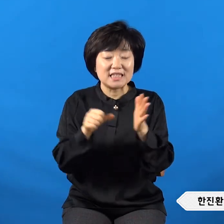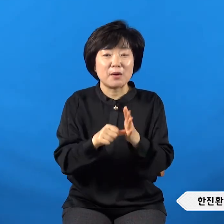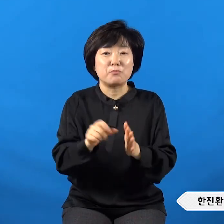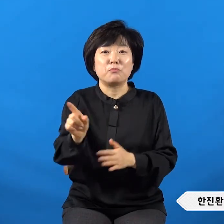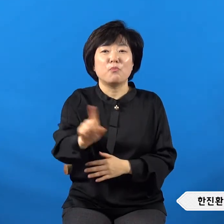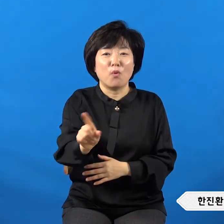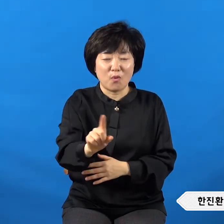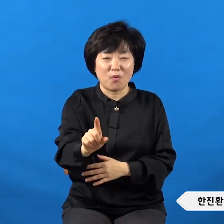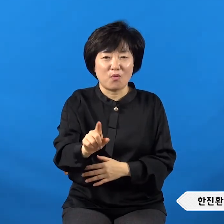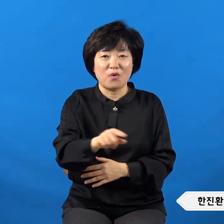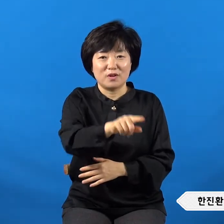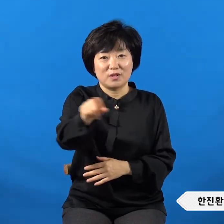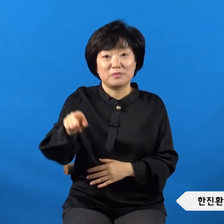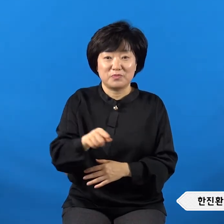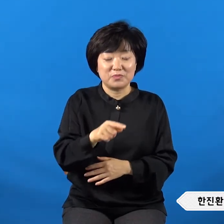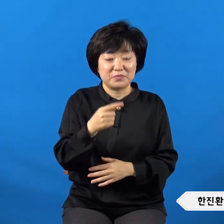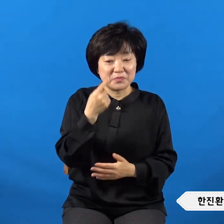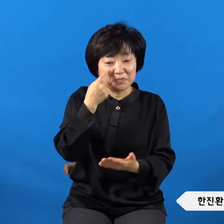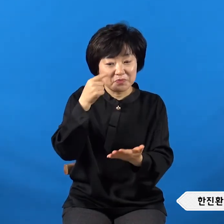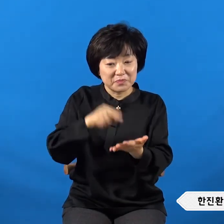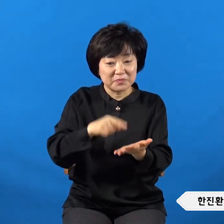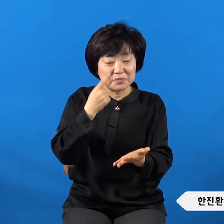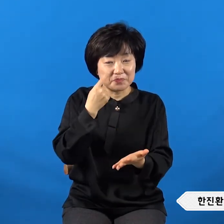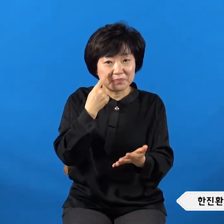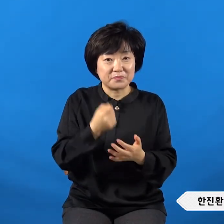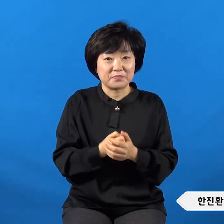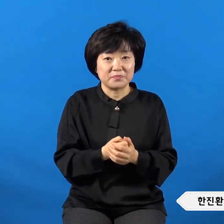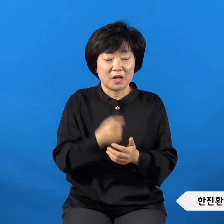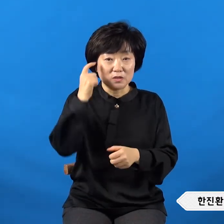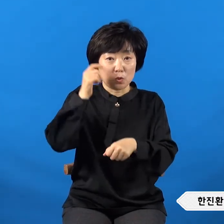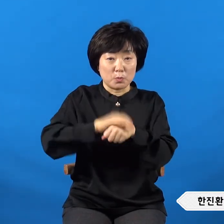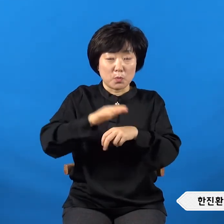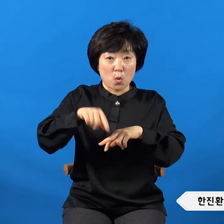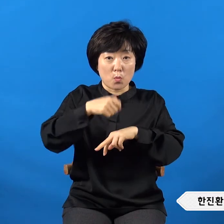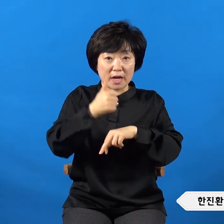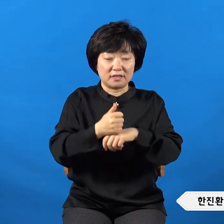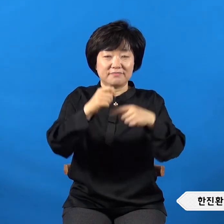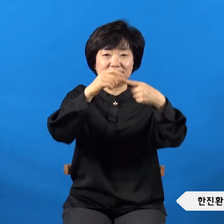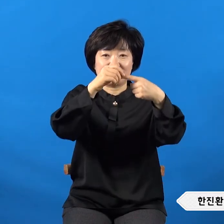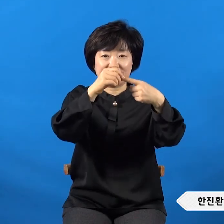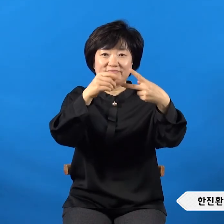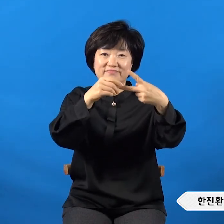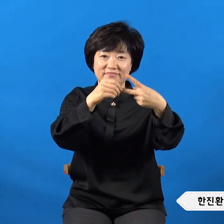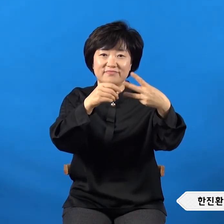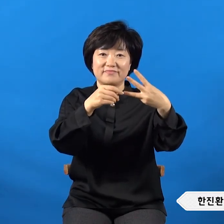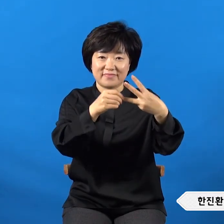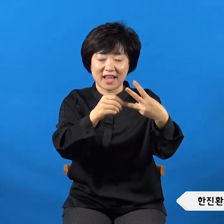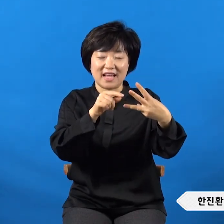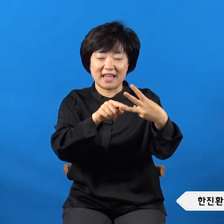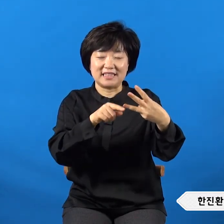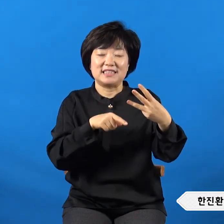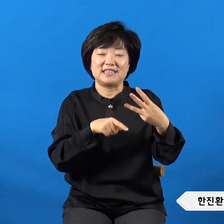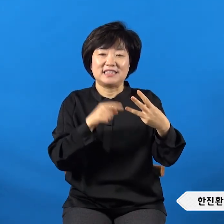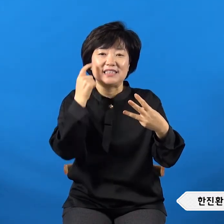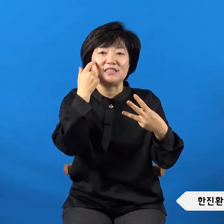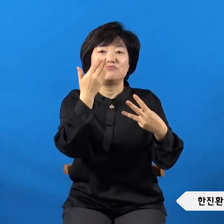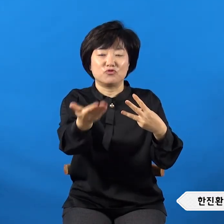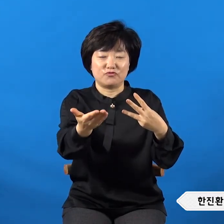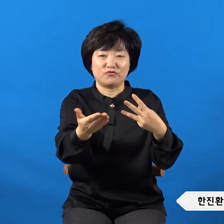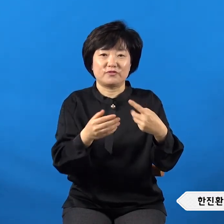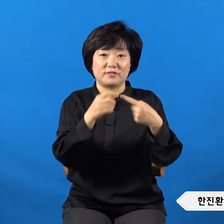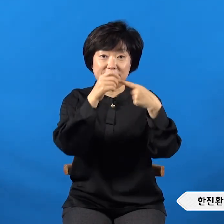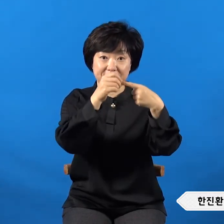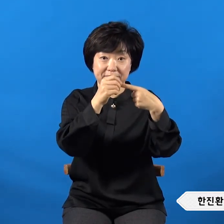무엇인가 하는 것을 한번 살펴보려고 합니다. 솔로몬은 세 가지 질문을 통해서 인생의 의미를